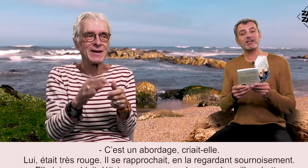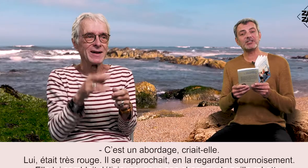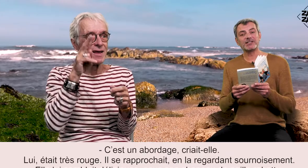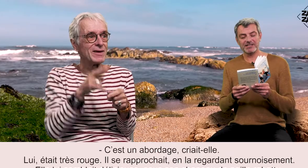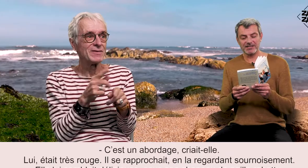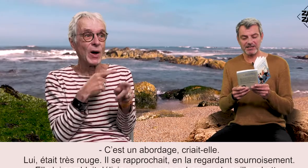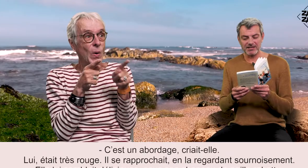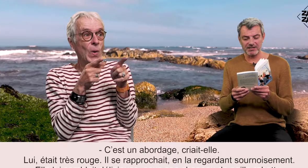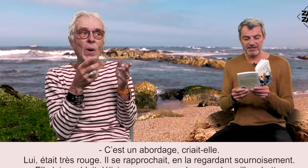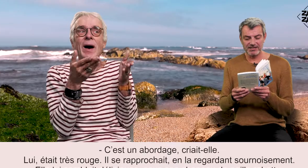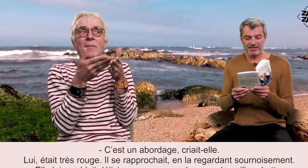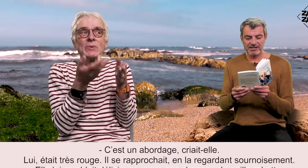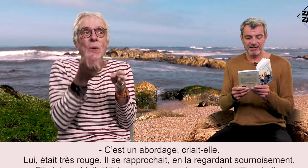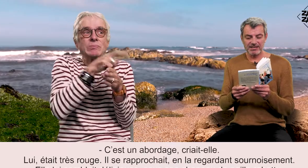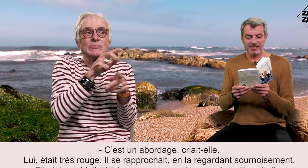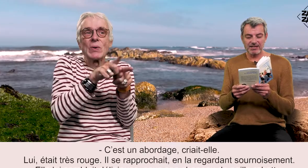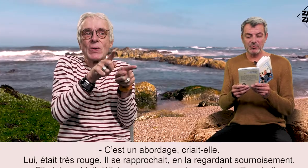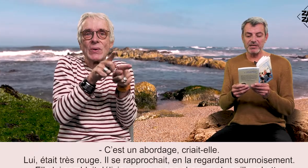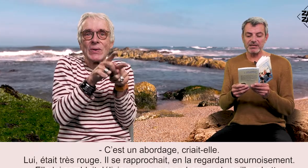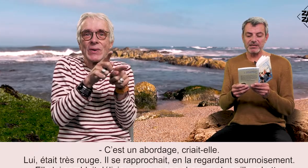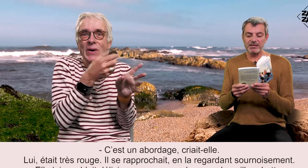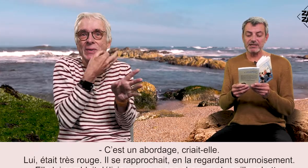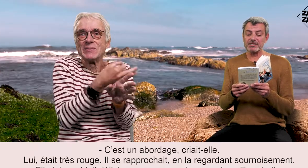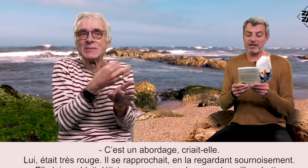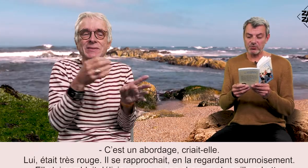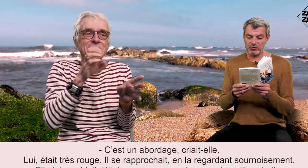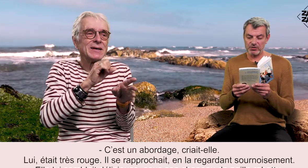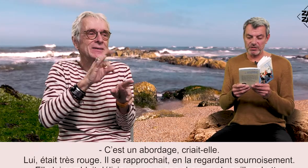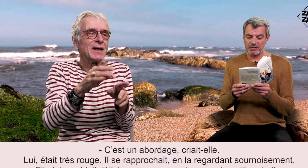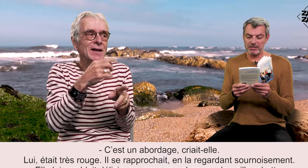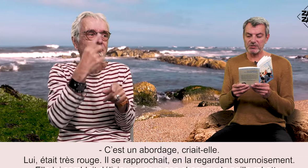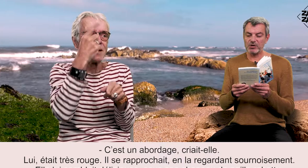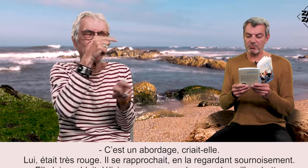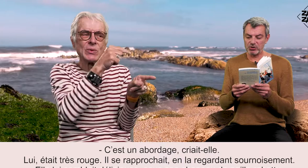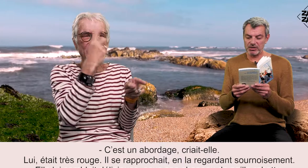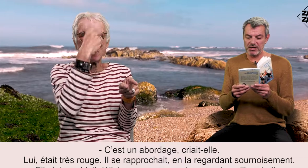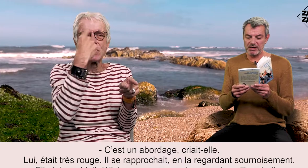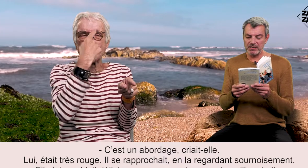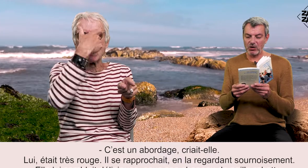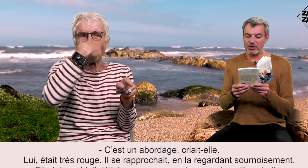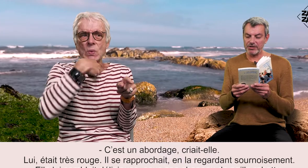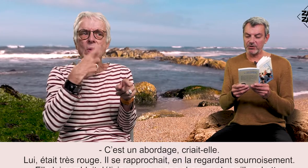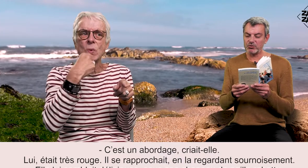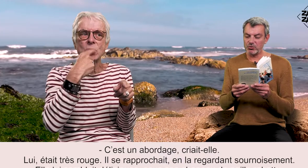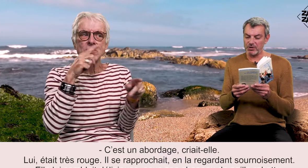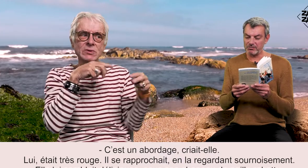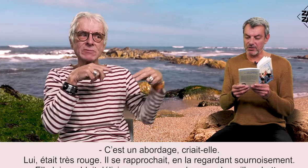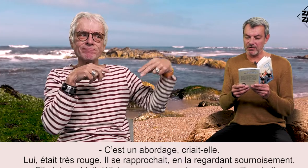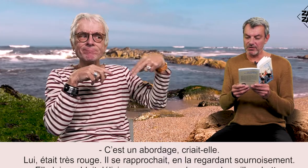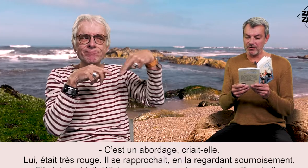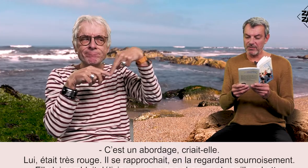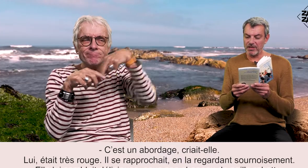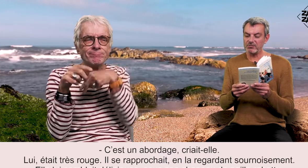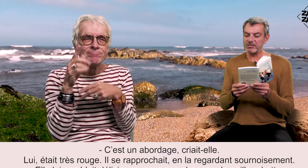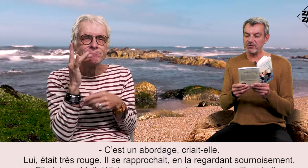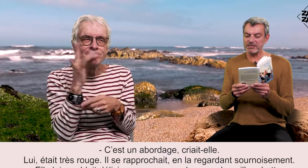abordage ! » criait-elle. Lui était très rouge. Il se rapprochait en la regardant sournoisement.